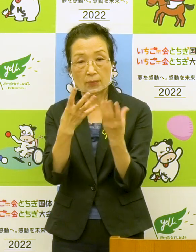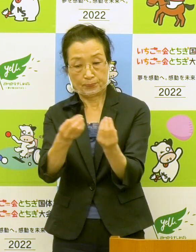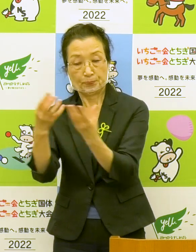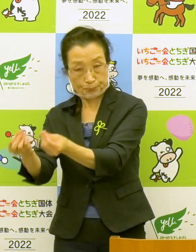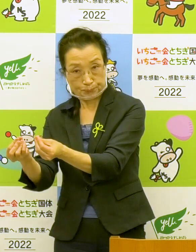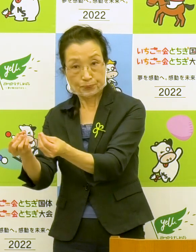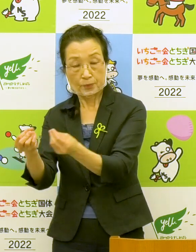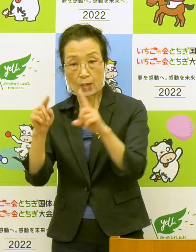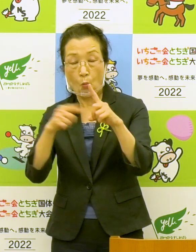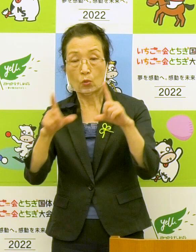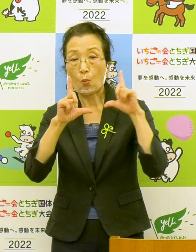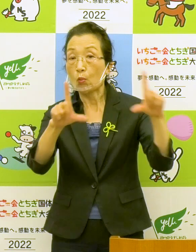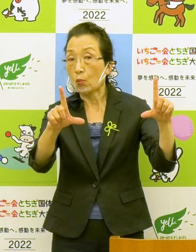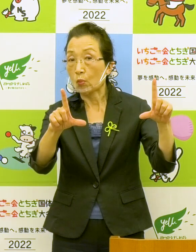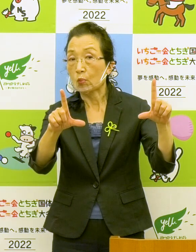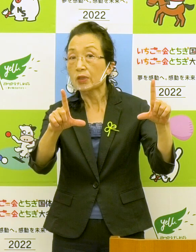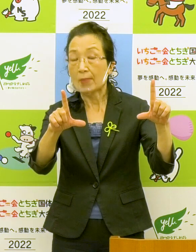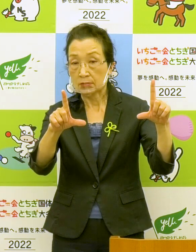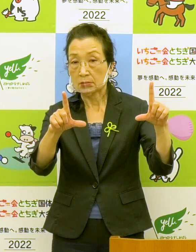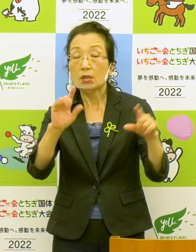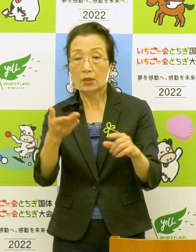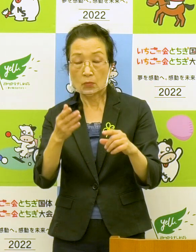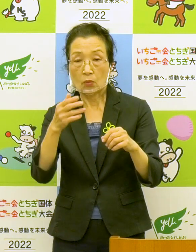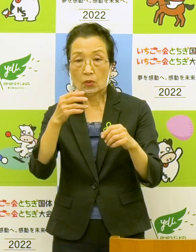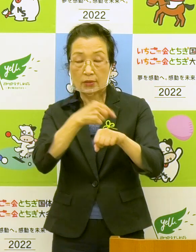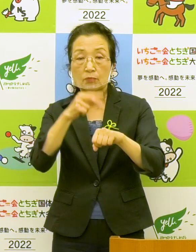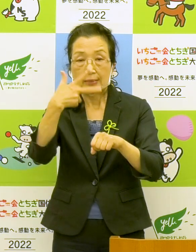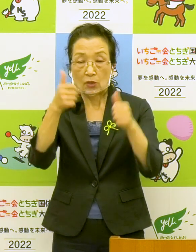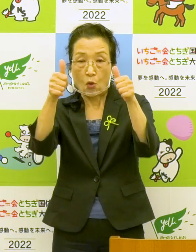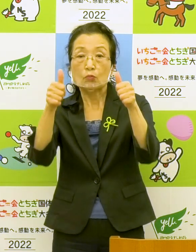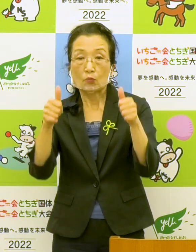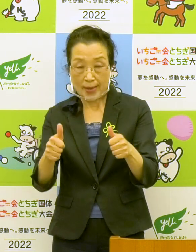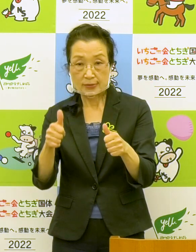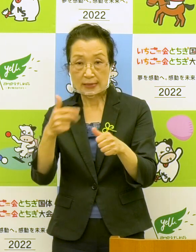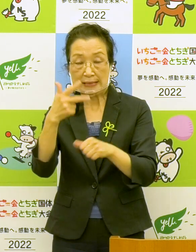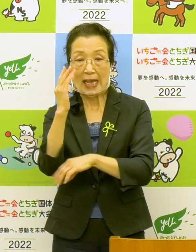ことになりますが、引き続き市のホームページや市役所等に